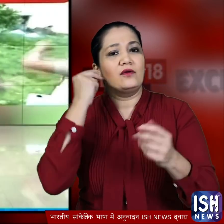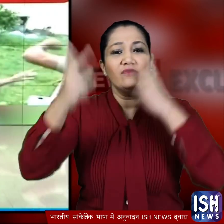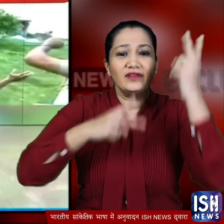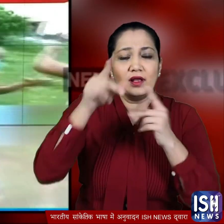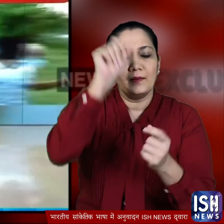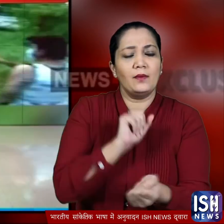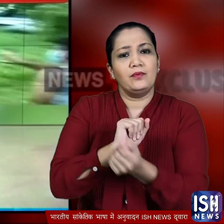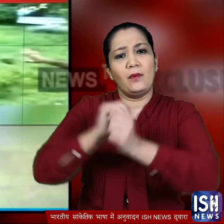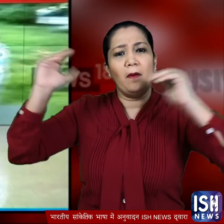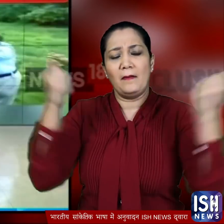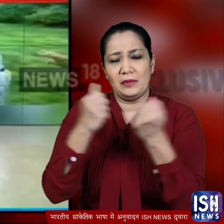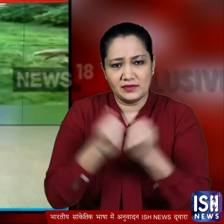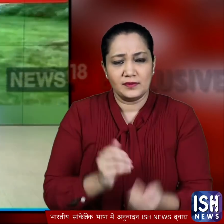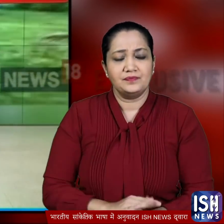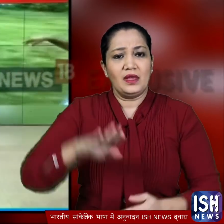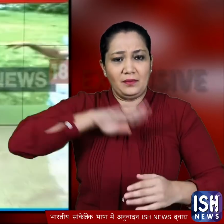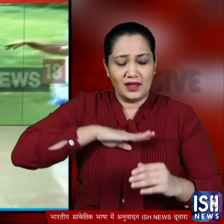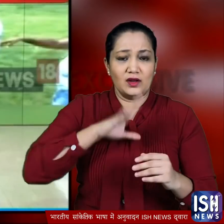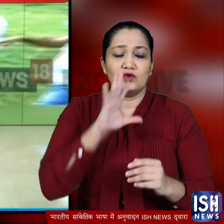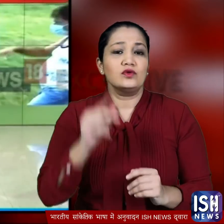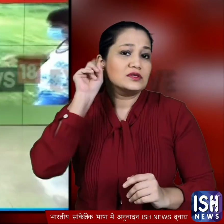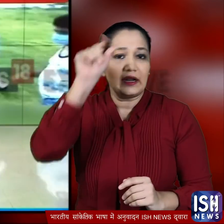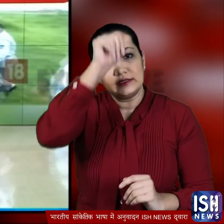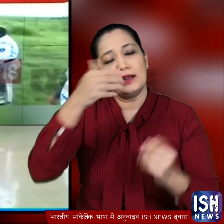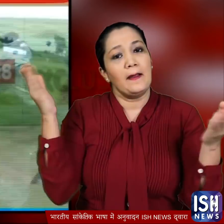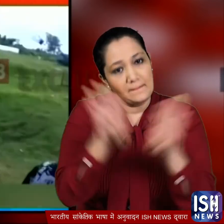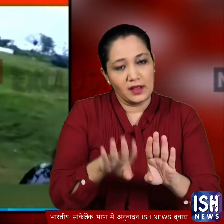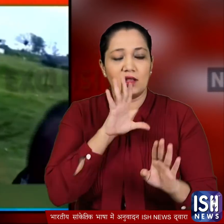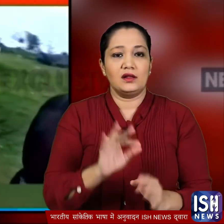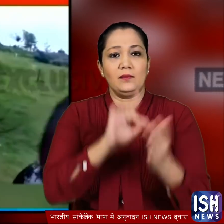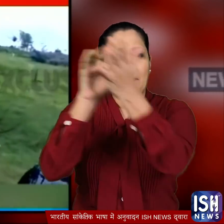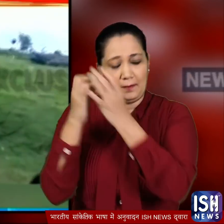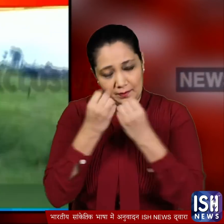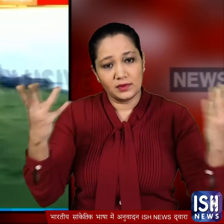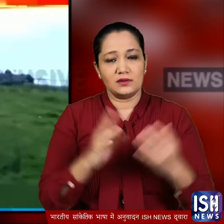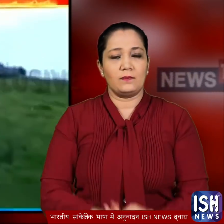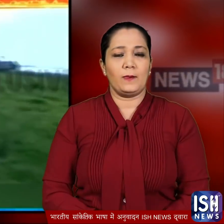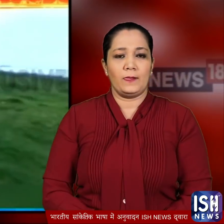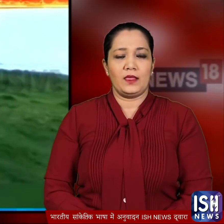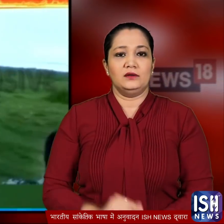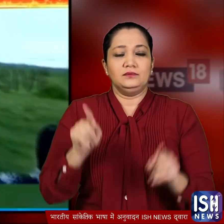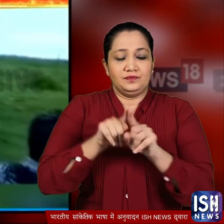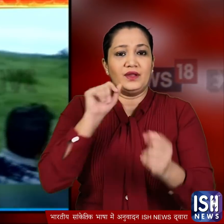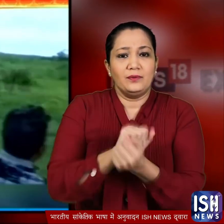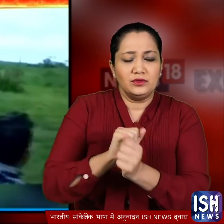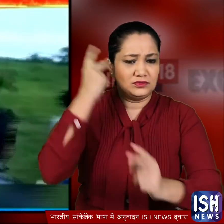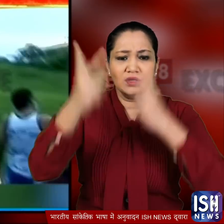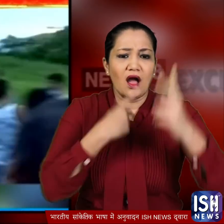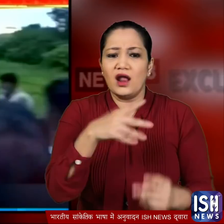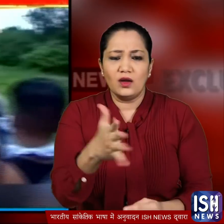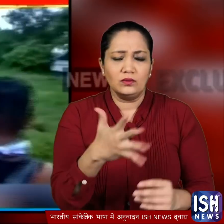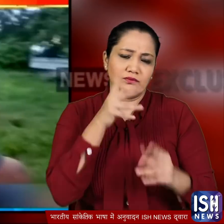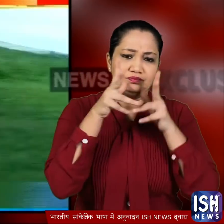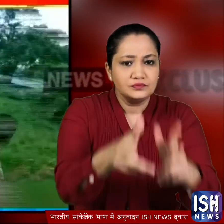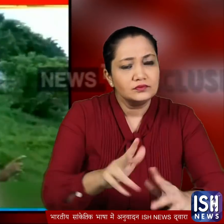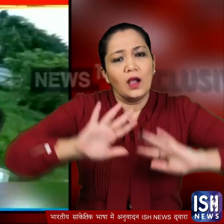कोरोना की वजह से महाराष्ट्र के कई इलाकों में वीकेंड कर्फ्यू लागू है। ऐसे में जब पुलिस ने उसे घूमने से रोका तो वो पुलिस